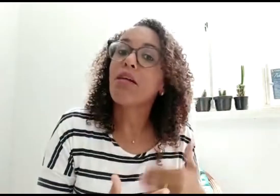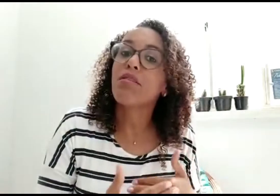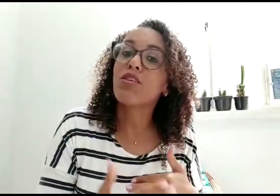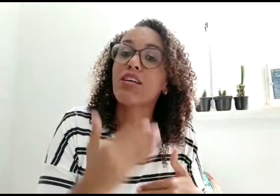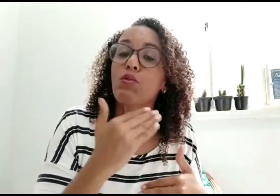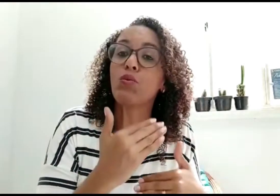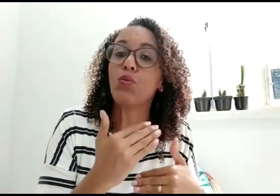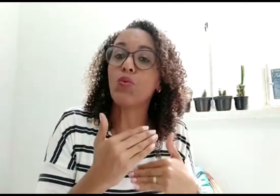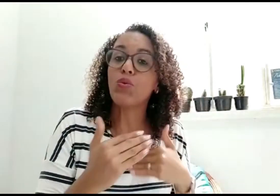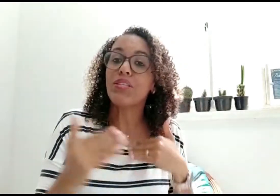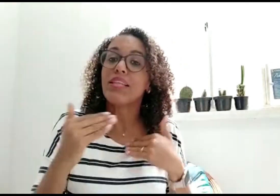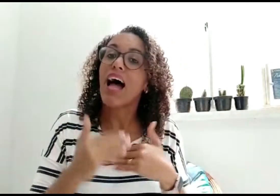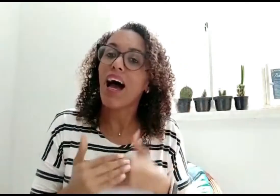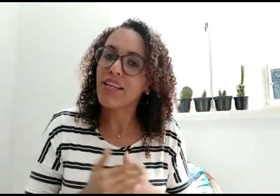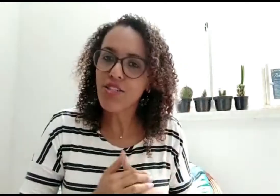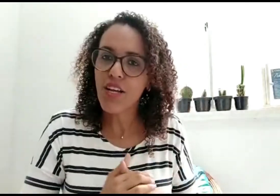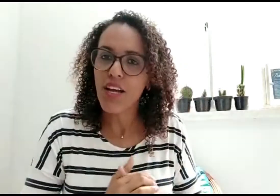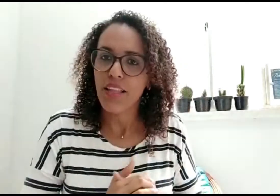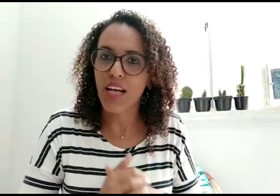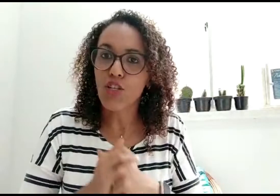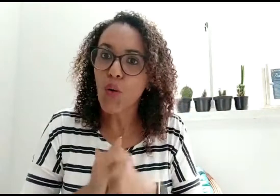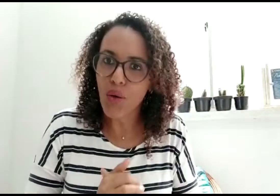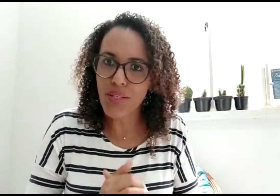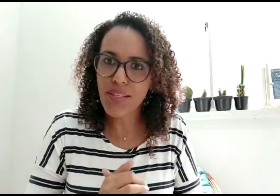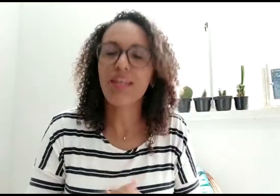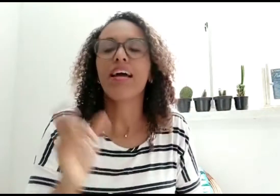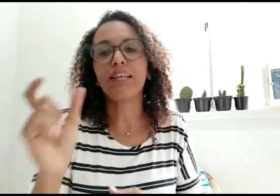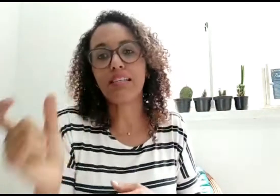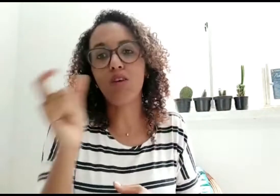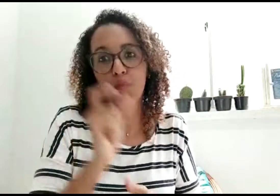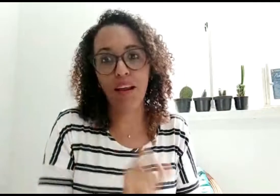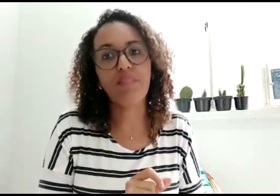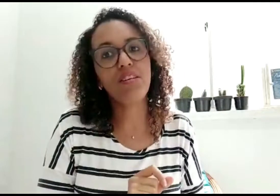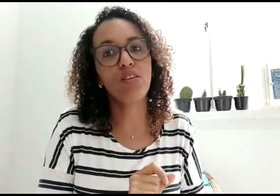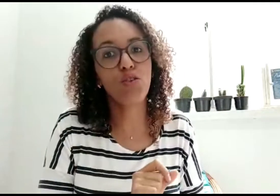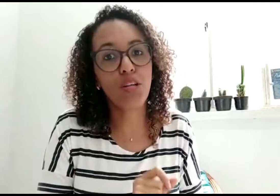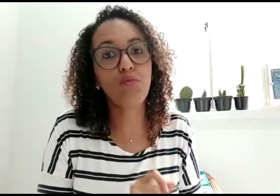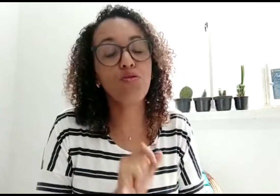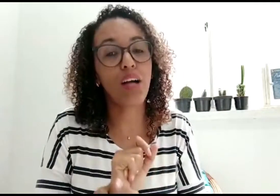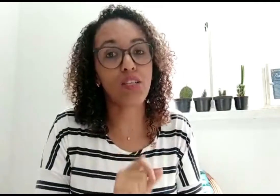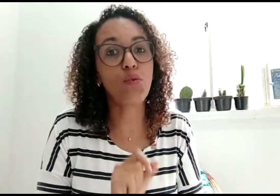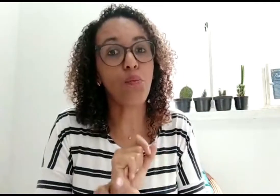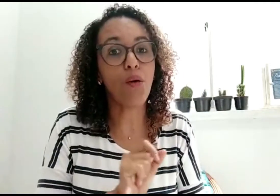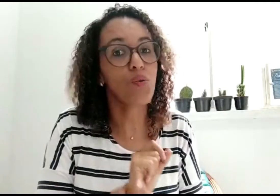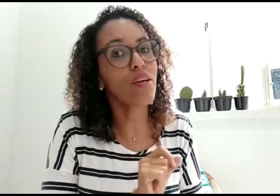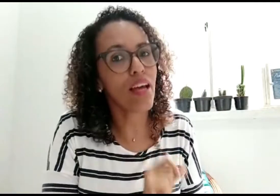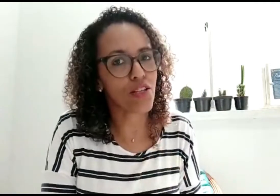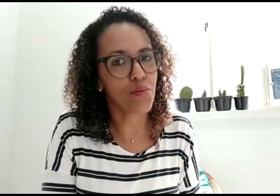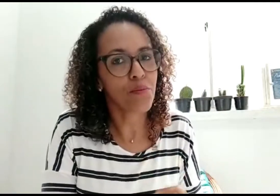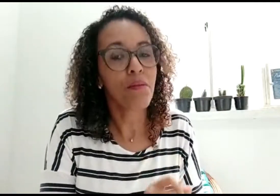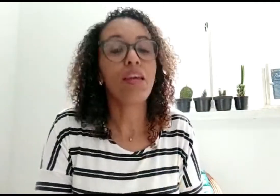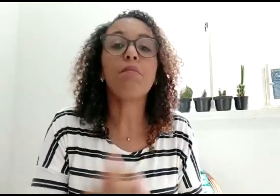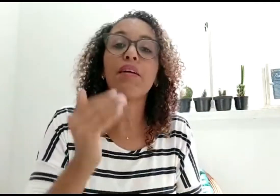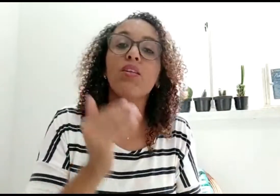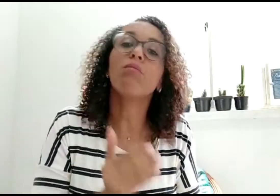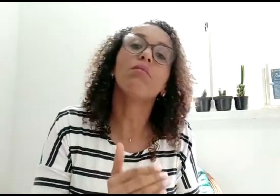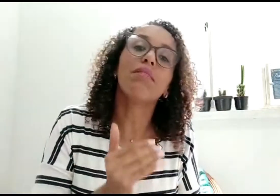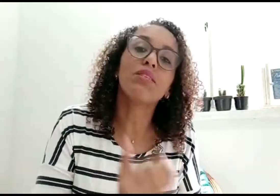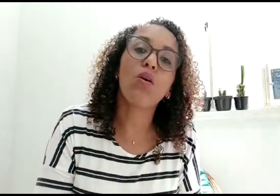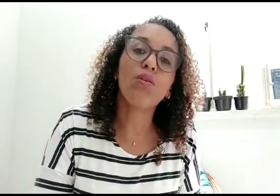Libras, os sinais das coisas são a palavra que nós damos no caso do português. E para nome de pessoas